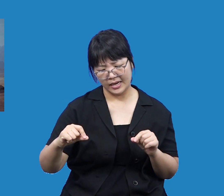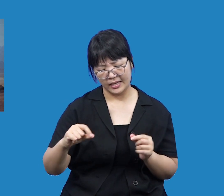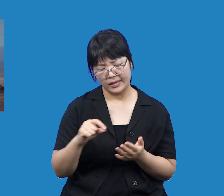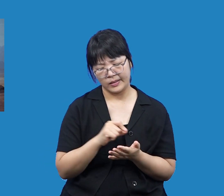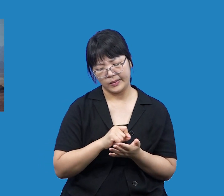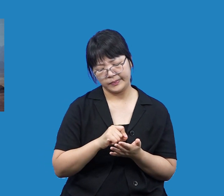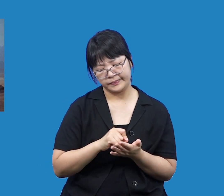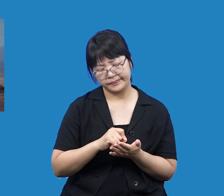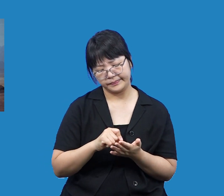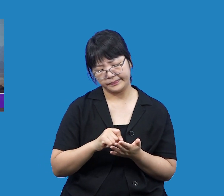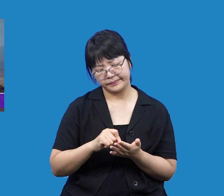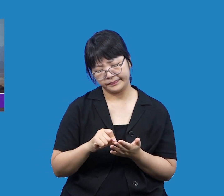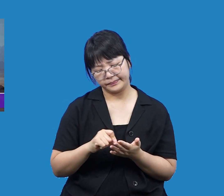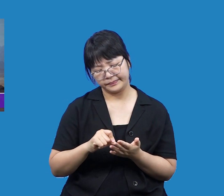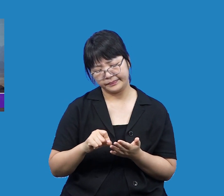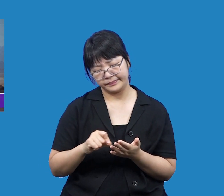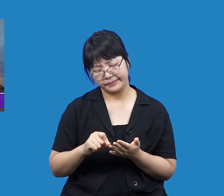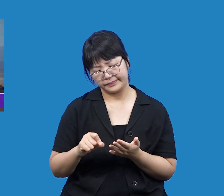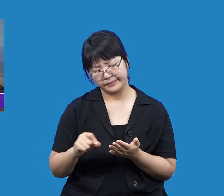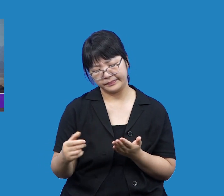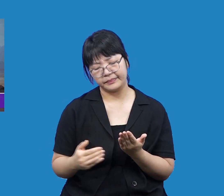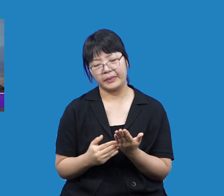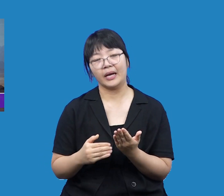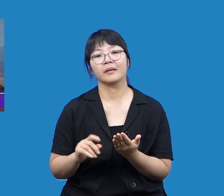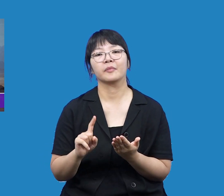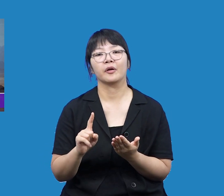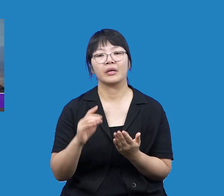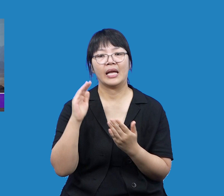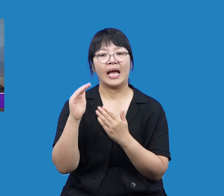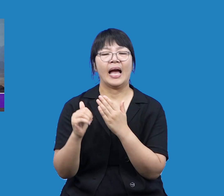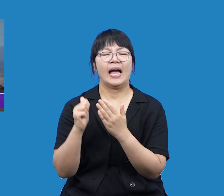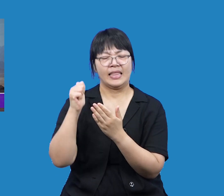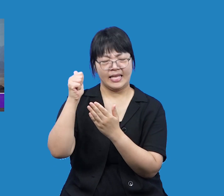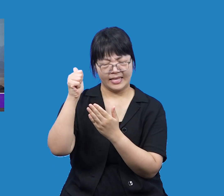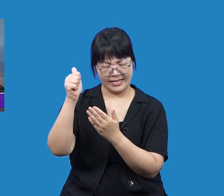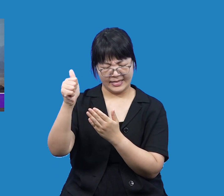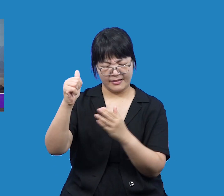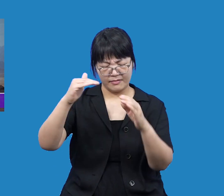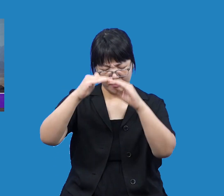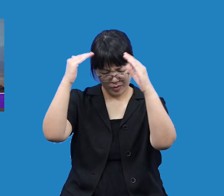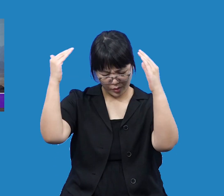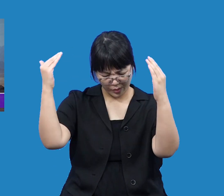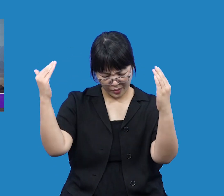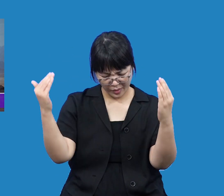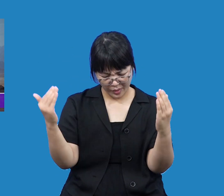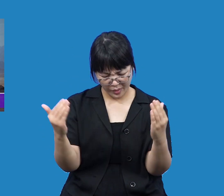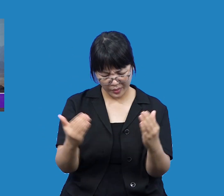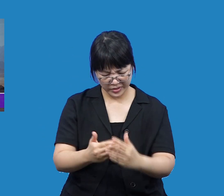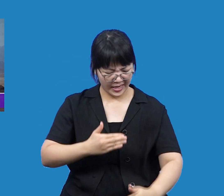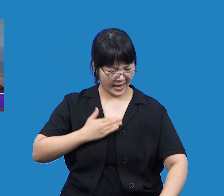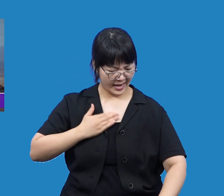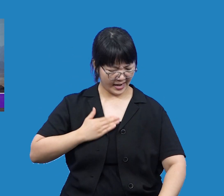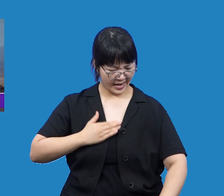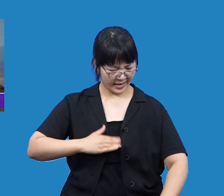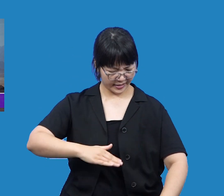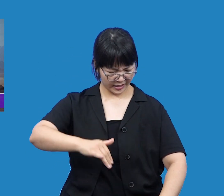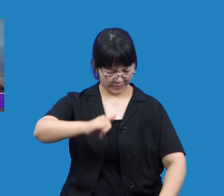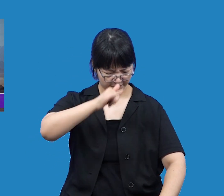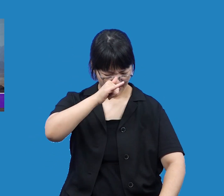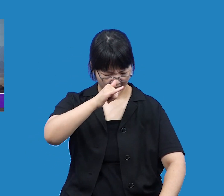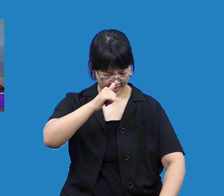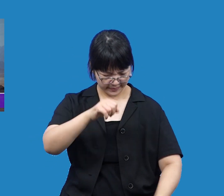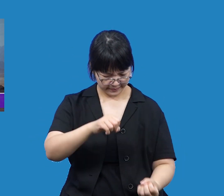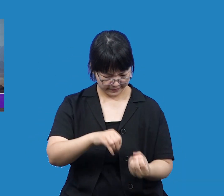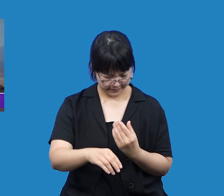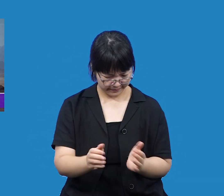말을 썼다고 합니다. 영어로 썼어요. God knows all 이렇게 하나님이